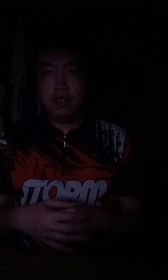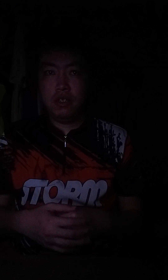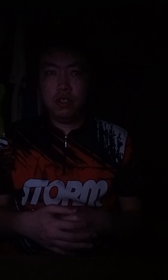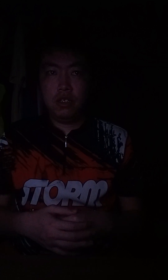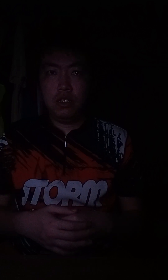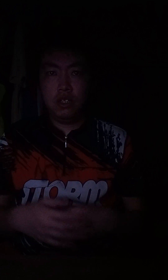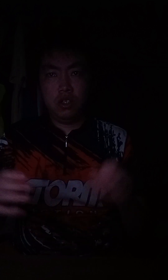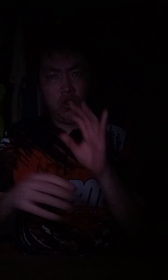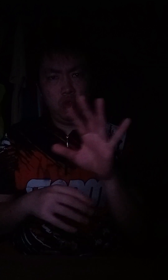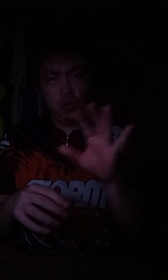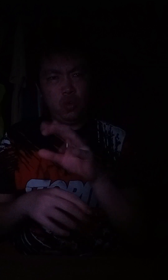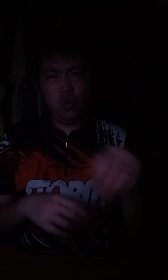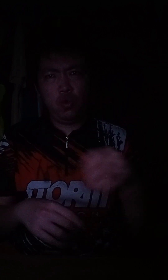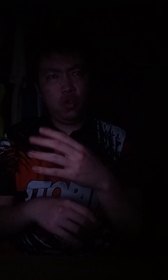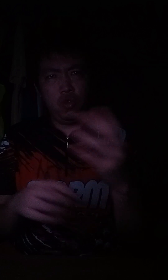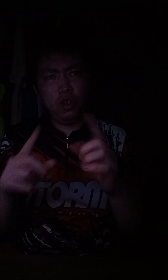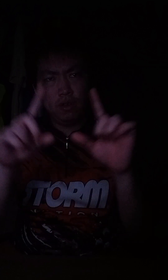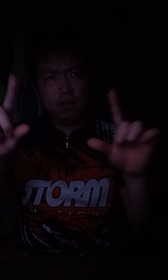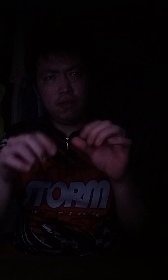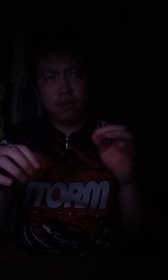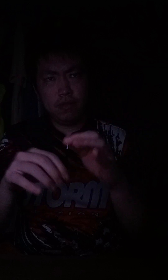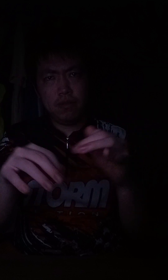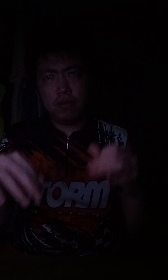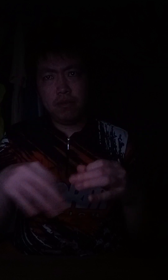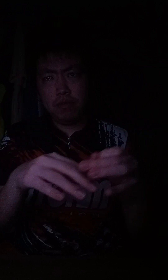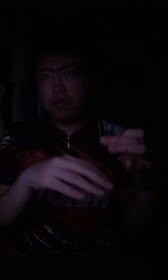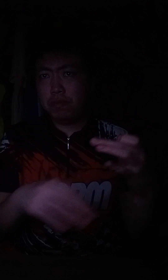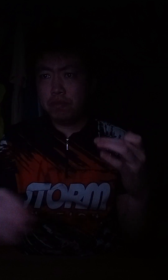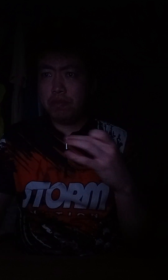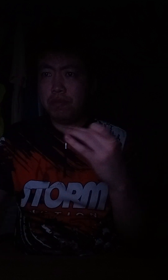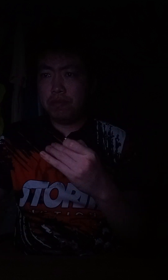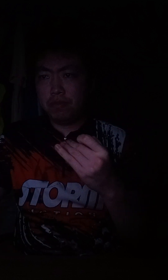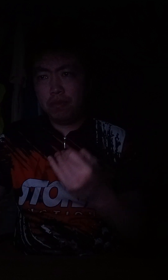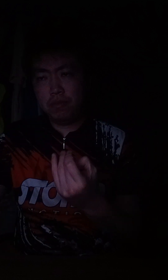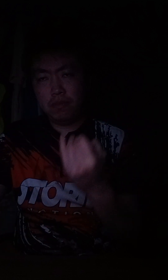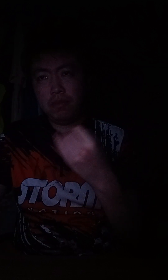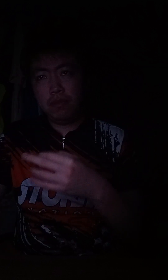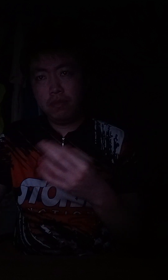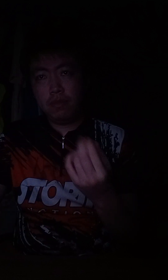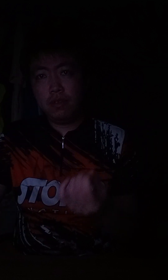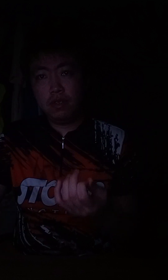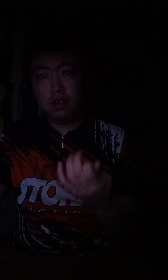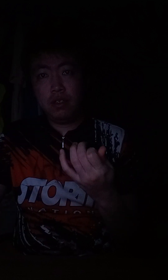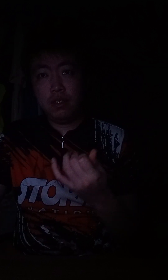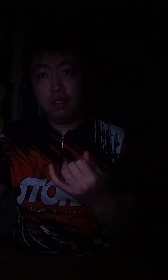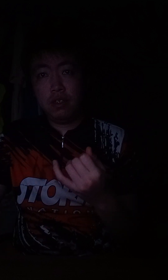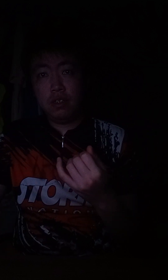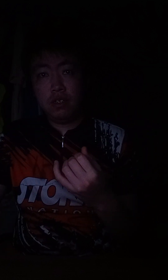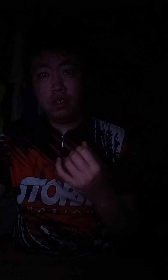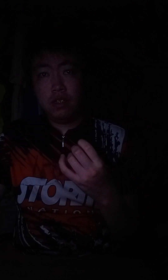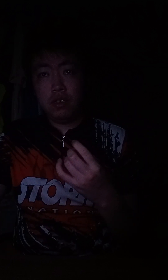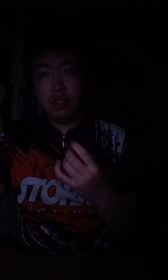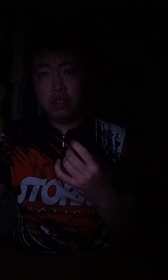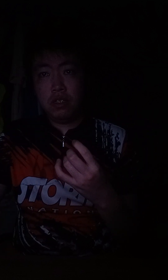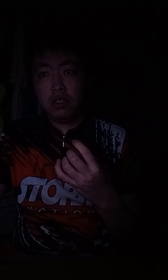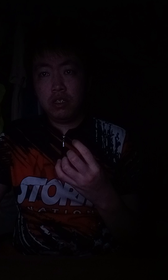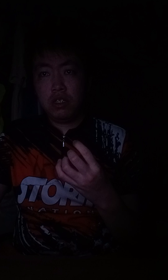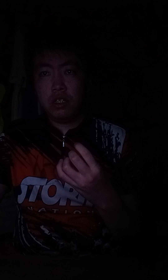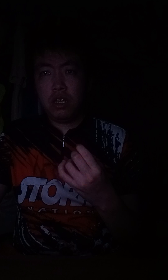공중 화장실에서 칸막이 위아래로 몰래 촬영을 하다 발각되는 사례가 심심치 않게 등장하죠. 워낙 다양한 사례가